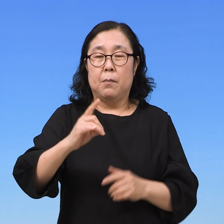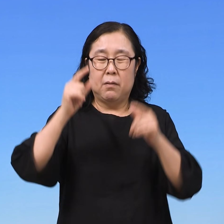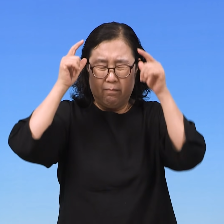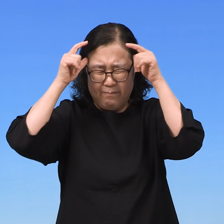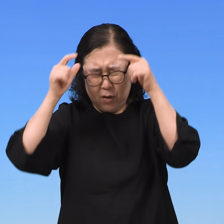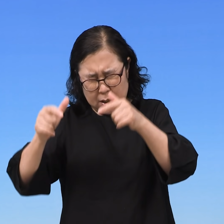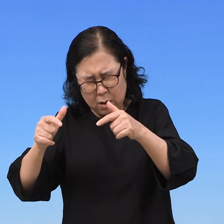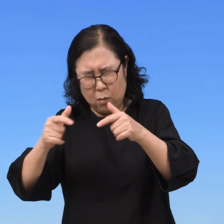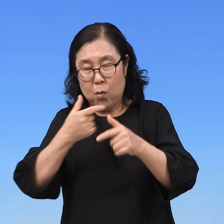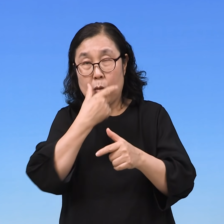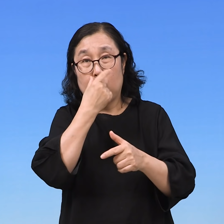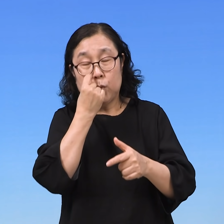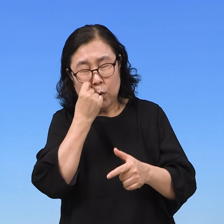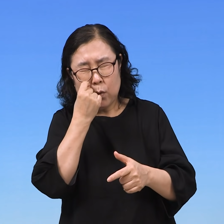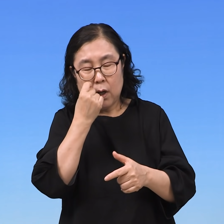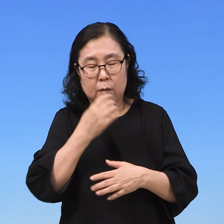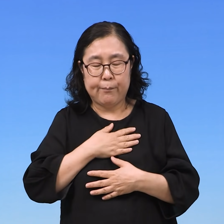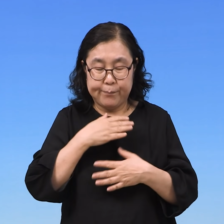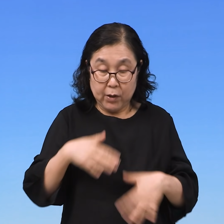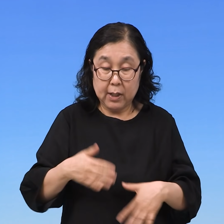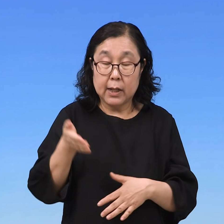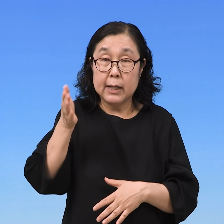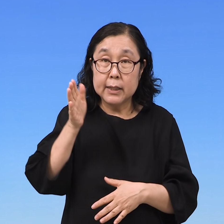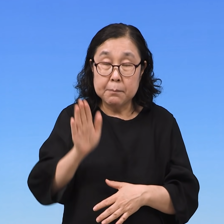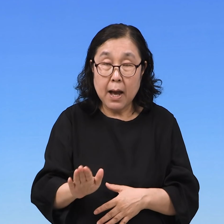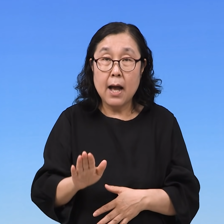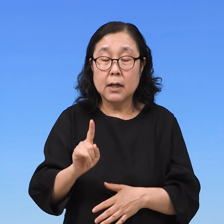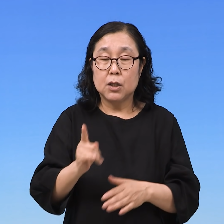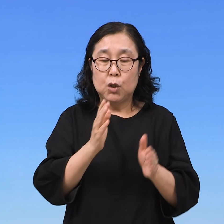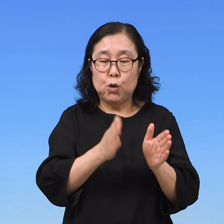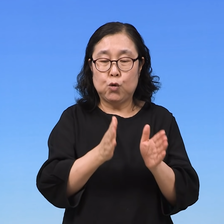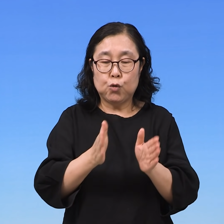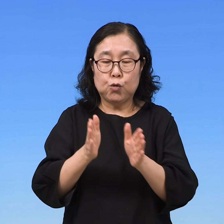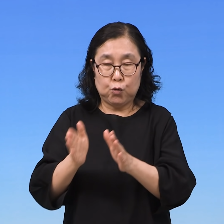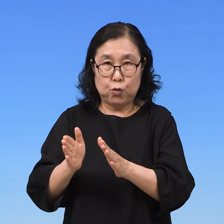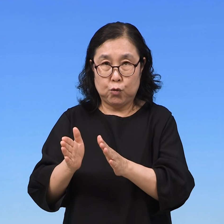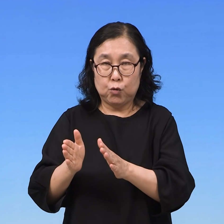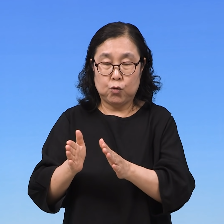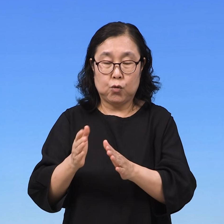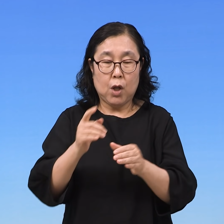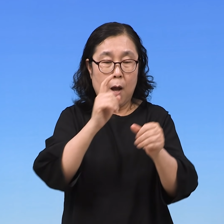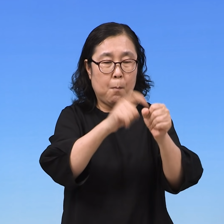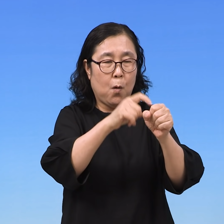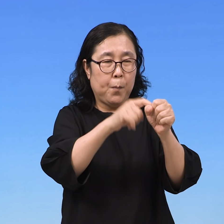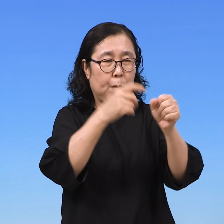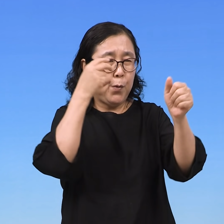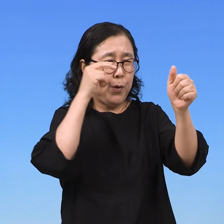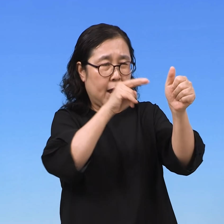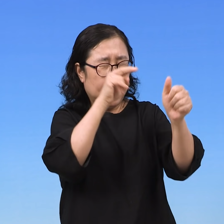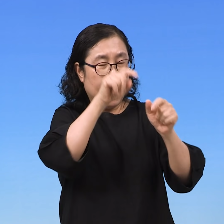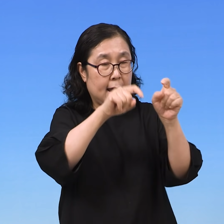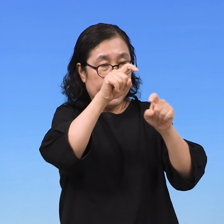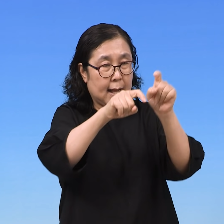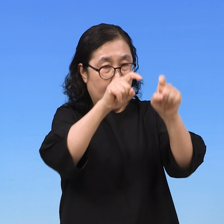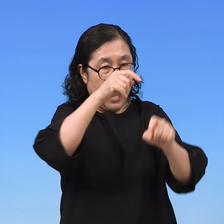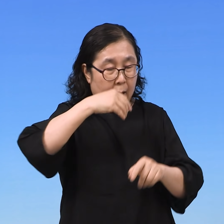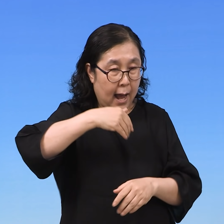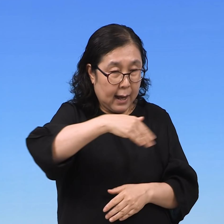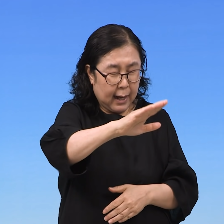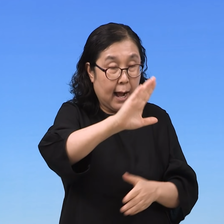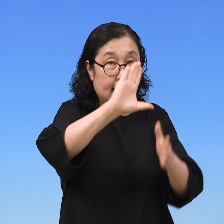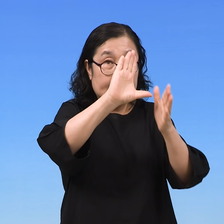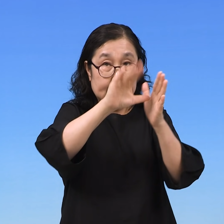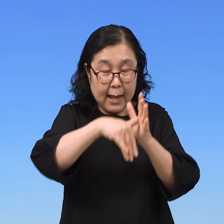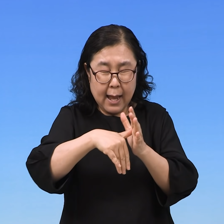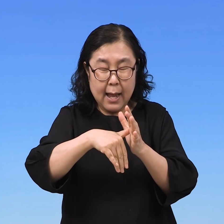비록 처음에는 미숙하고 연약한 모습을 가졌다 할지라도 그 과정적이고 또 지향적인 존재로서